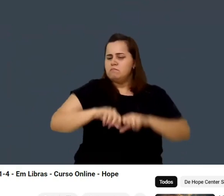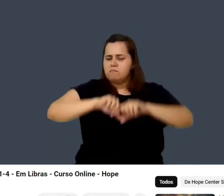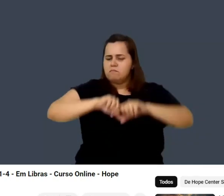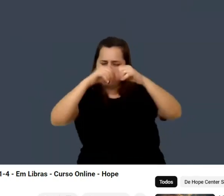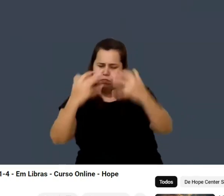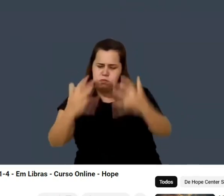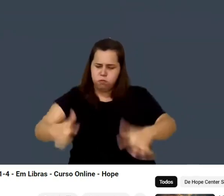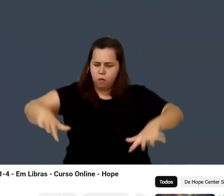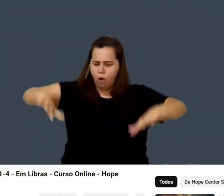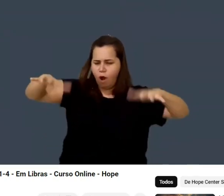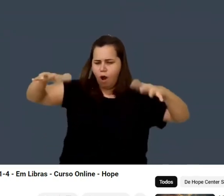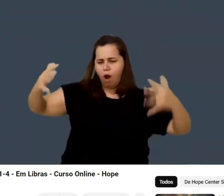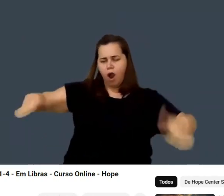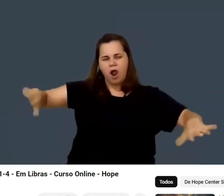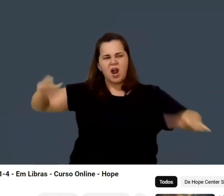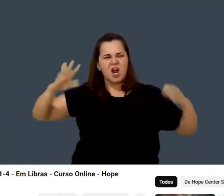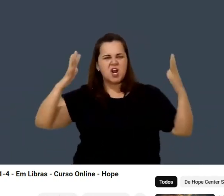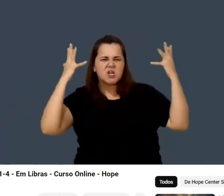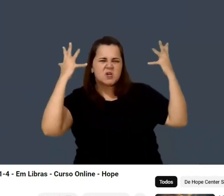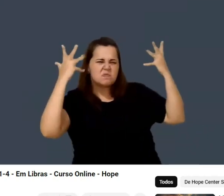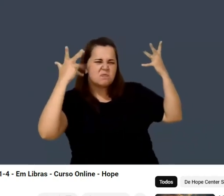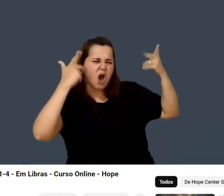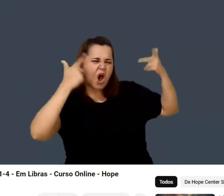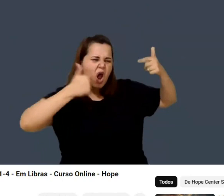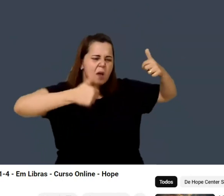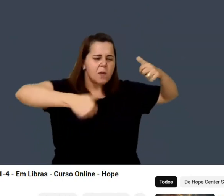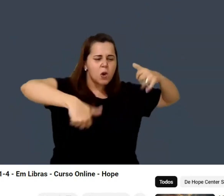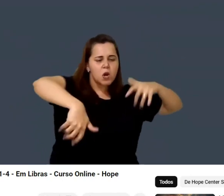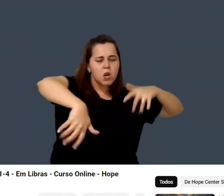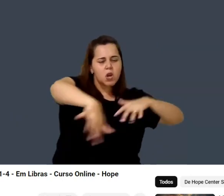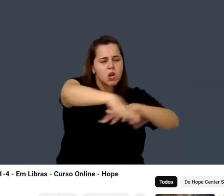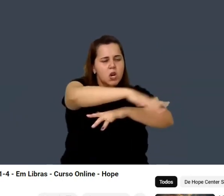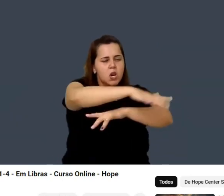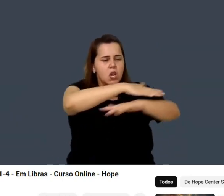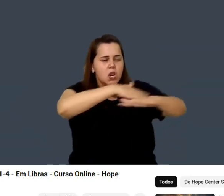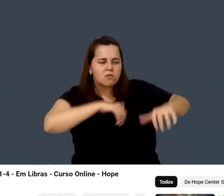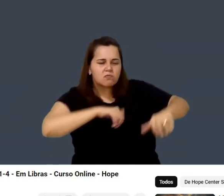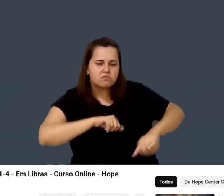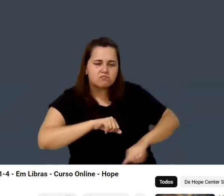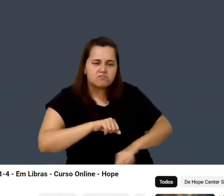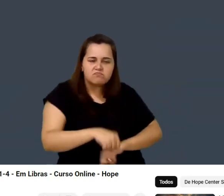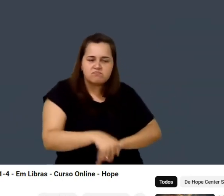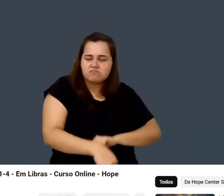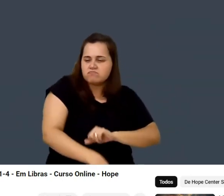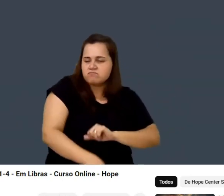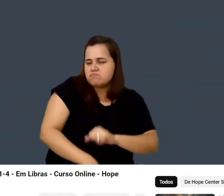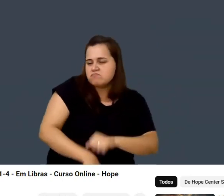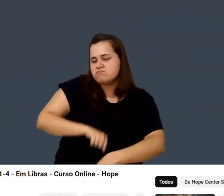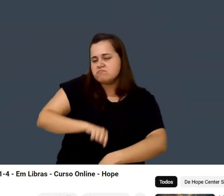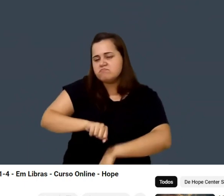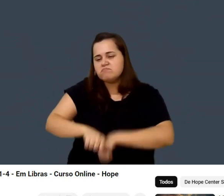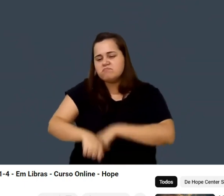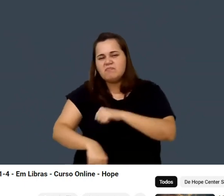as árvores, as florestas, a água do mar, os animais das mais